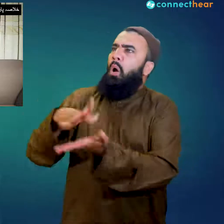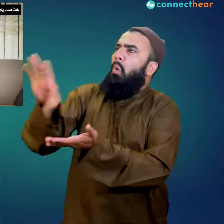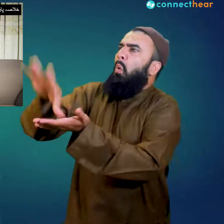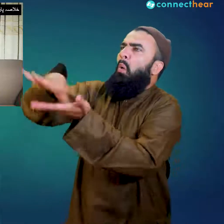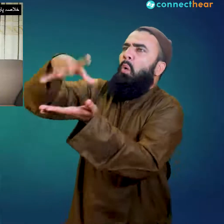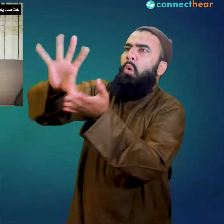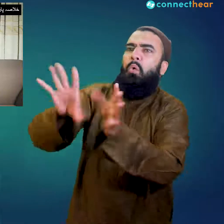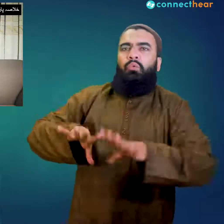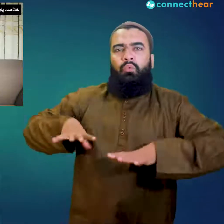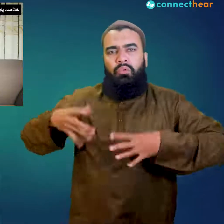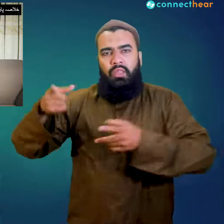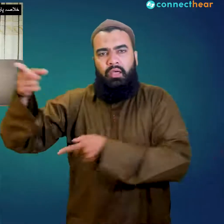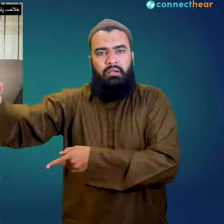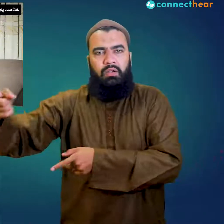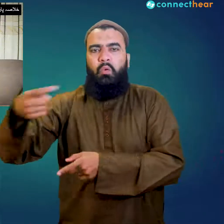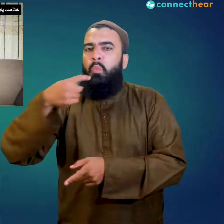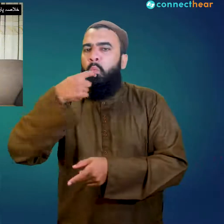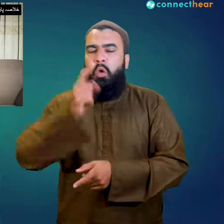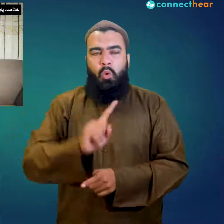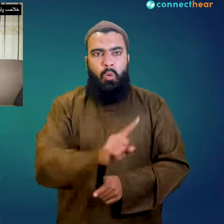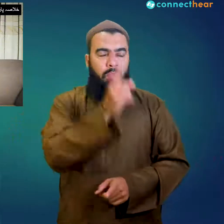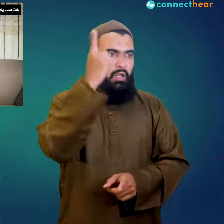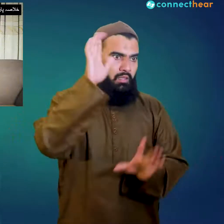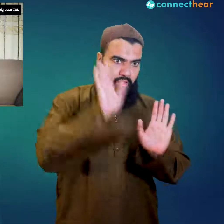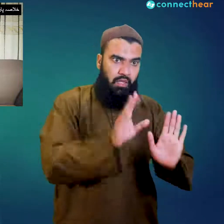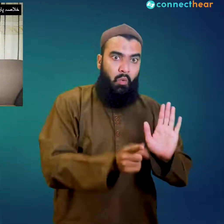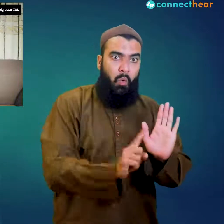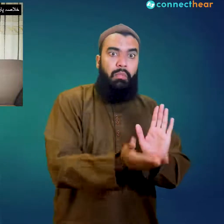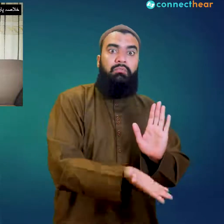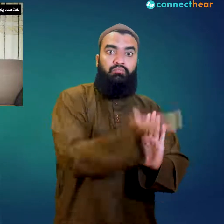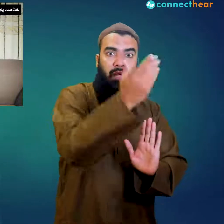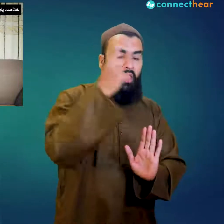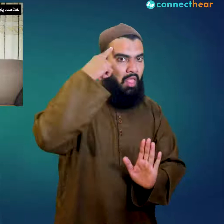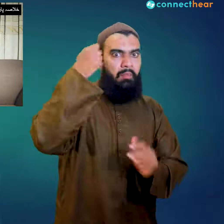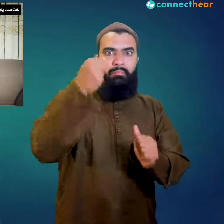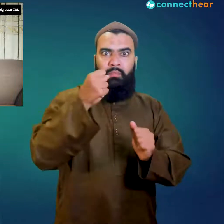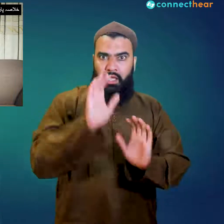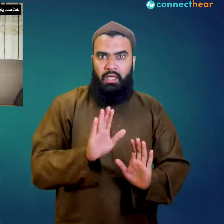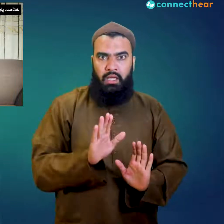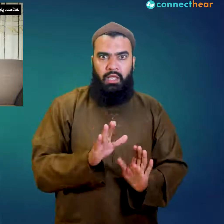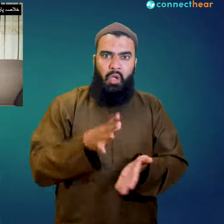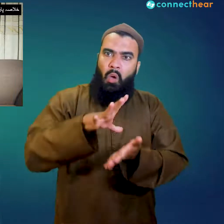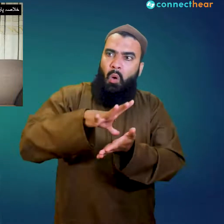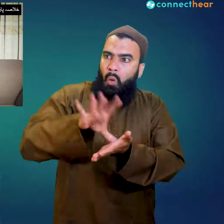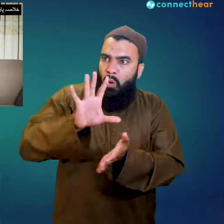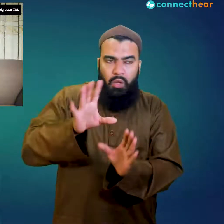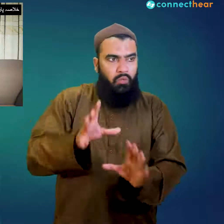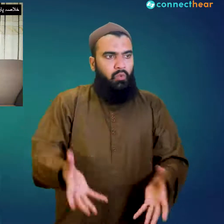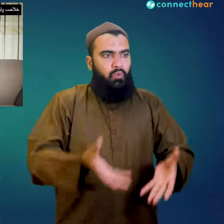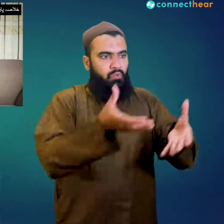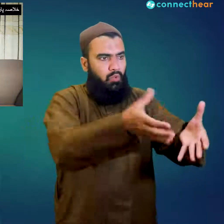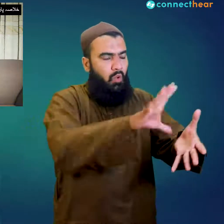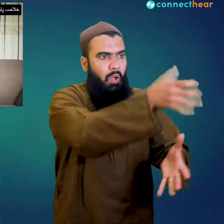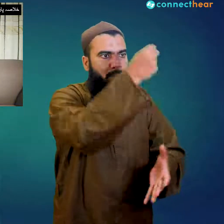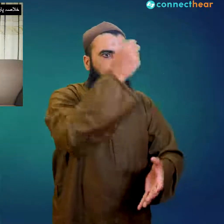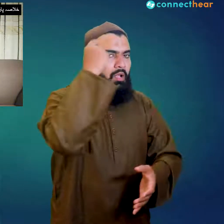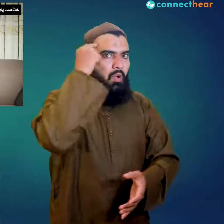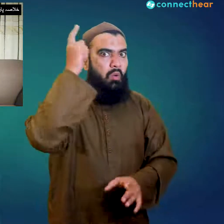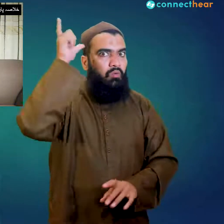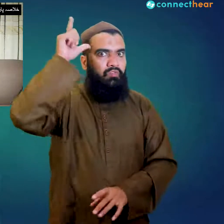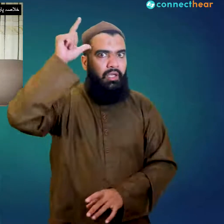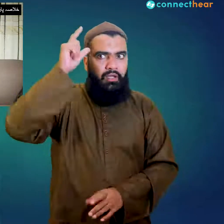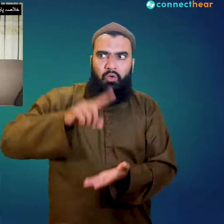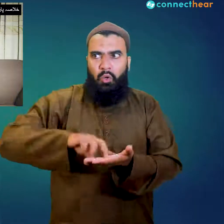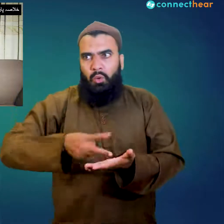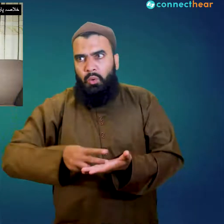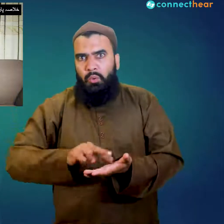اسی طرح فرمایا گیا کہ یتیموں کے مال جو والی کے پاس ہیں وہ بے جا خرچ نہ کیے جائیں کہ اس سے یتیم کا